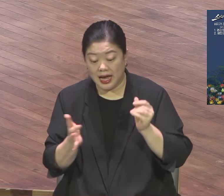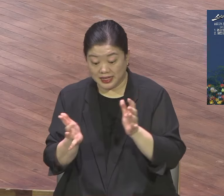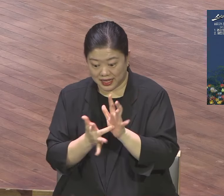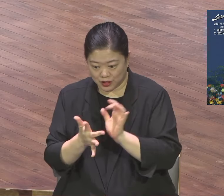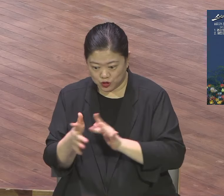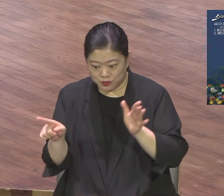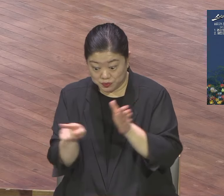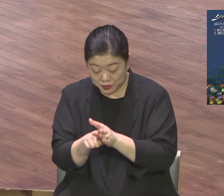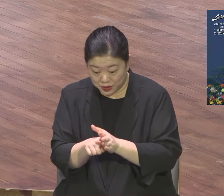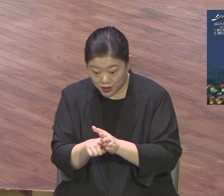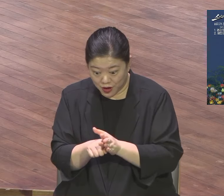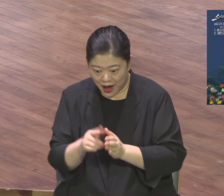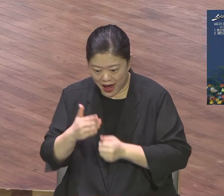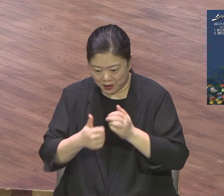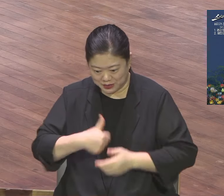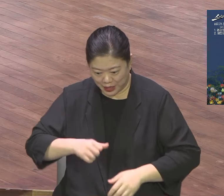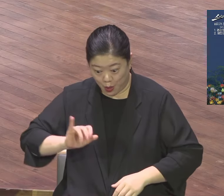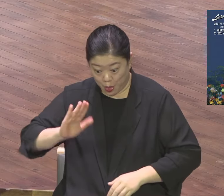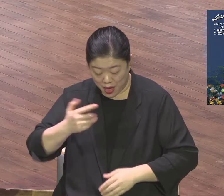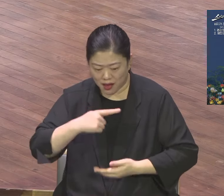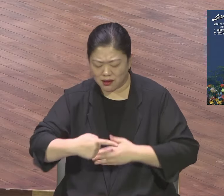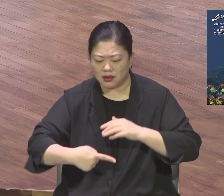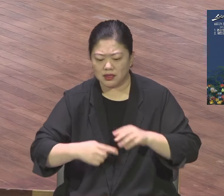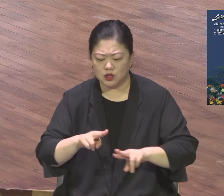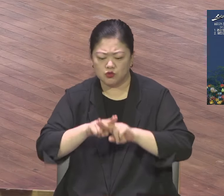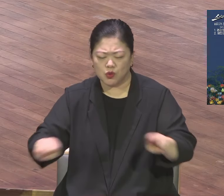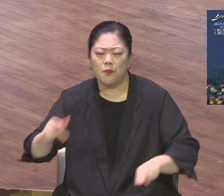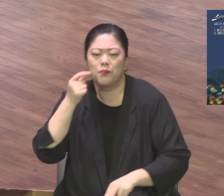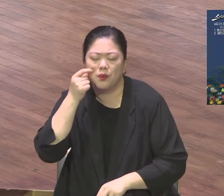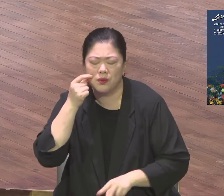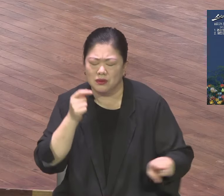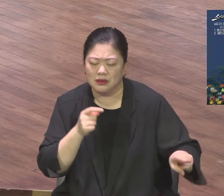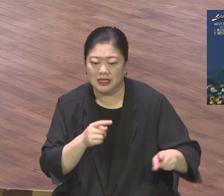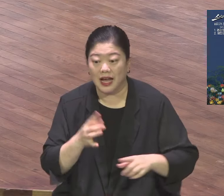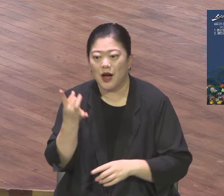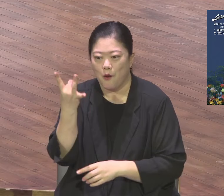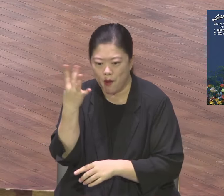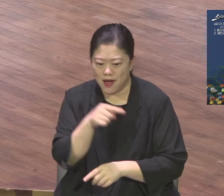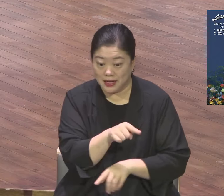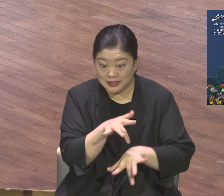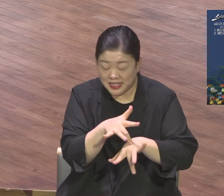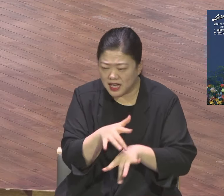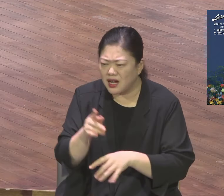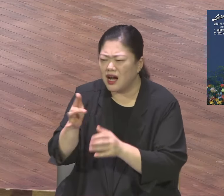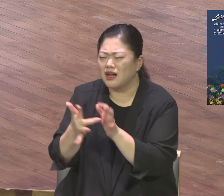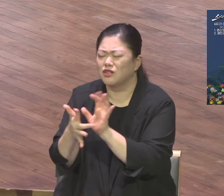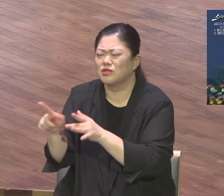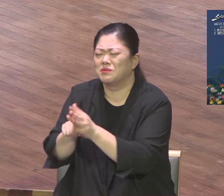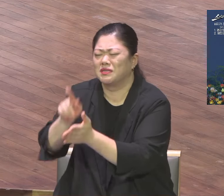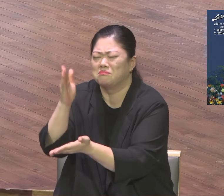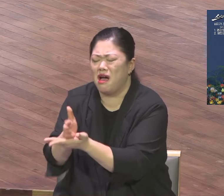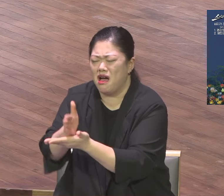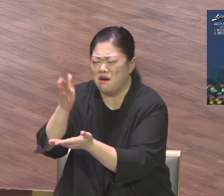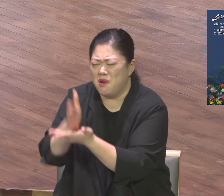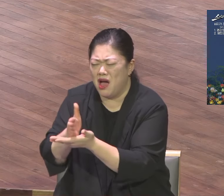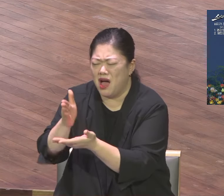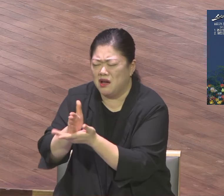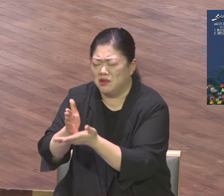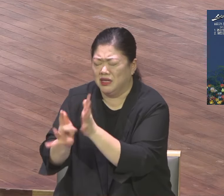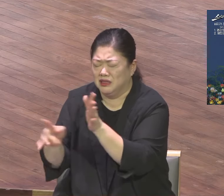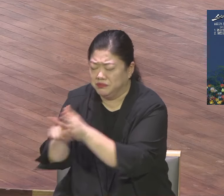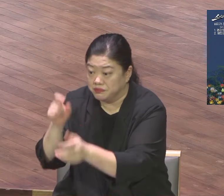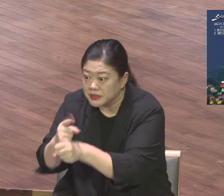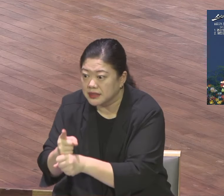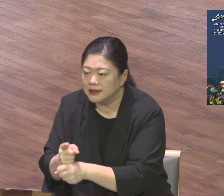겁니다. 이걸 지금. 이게 다 당하고 있어요. 하나님의 자녀의 신분과 권세를 못 누리도록